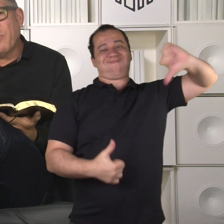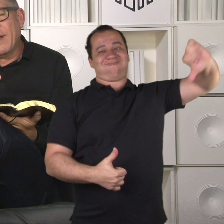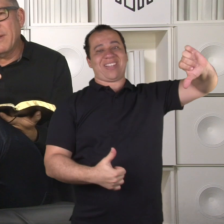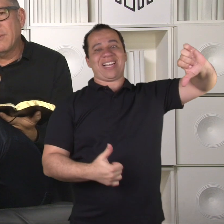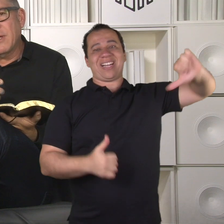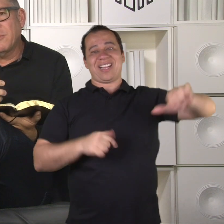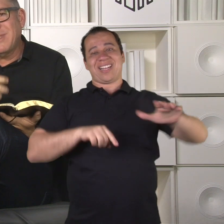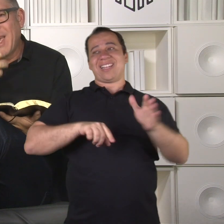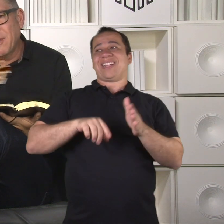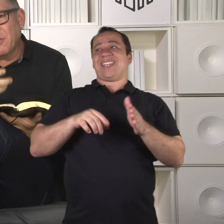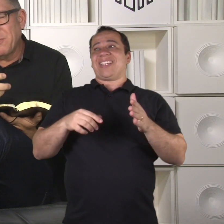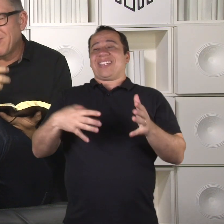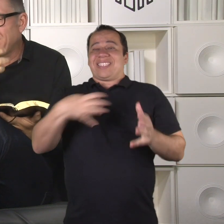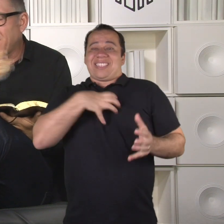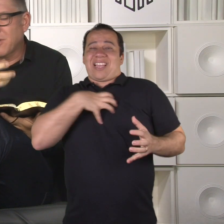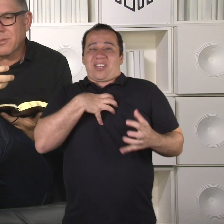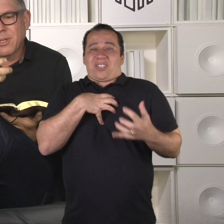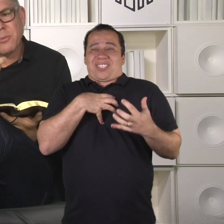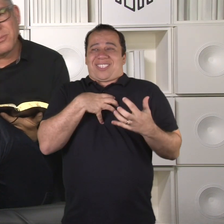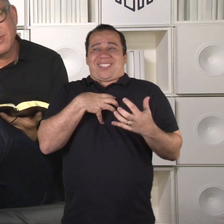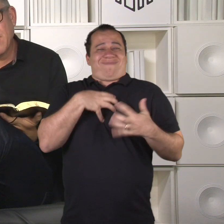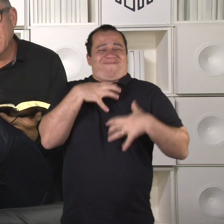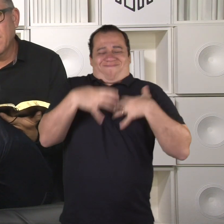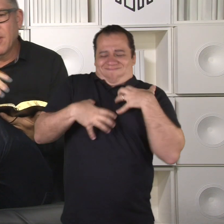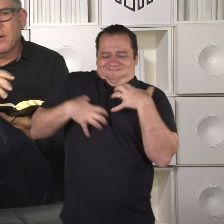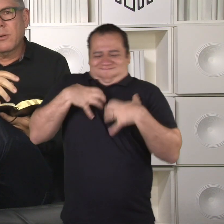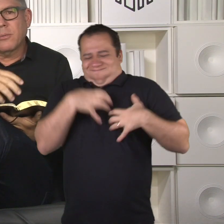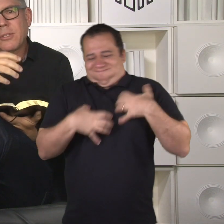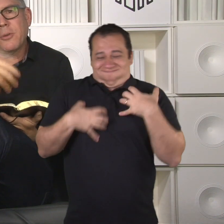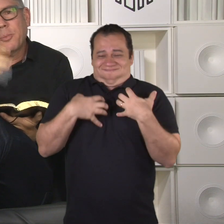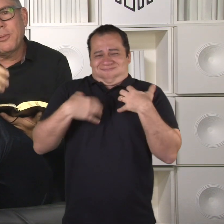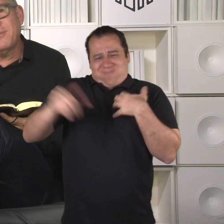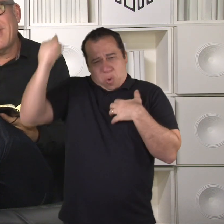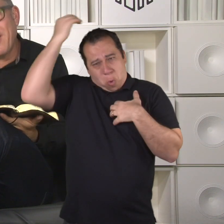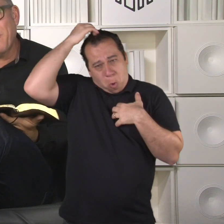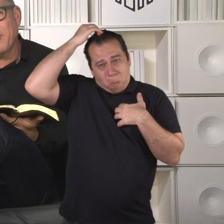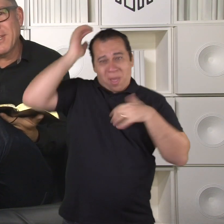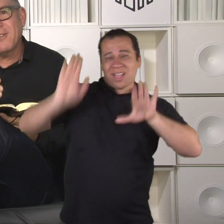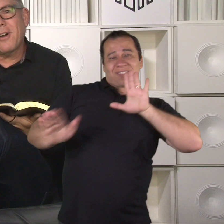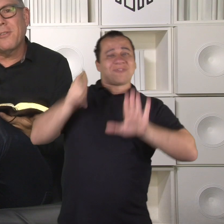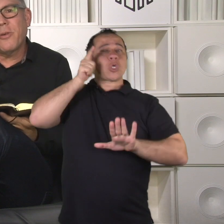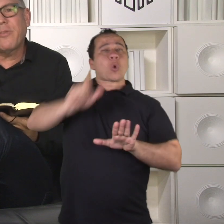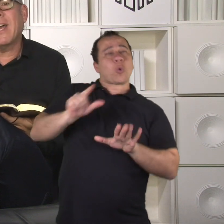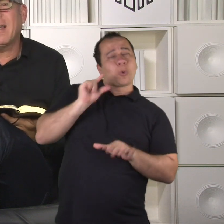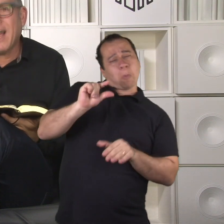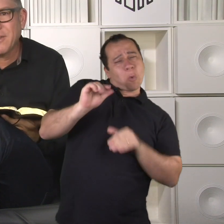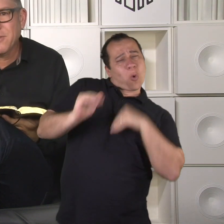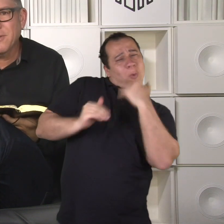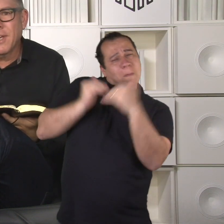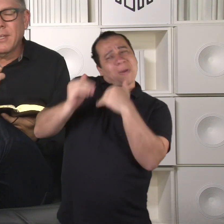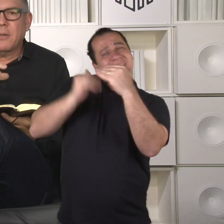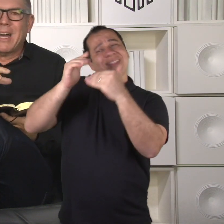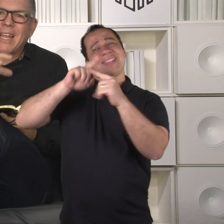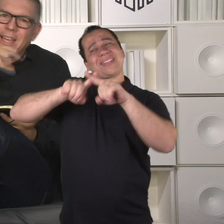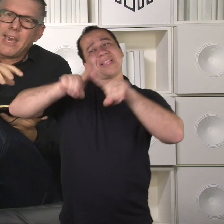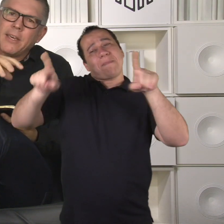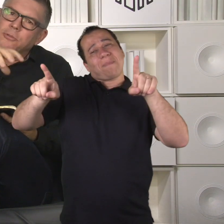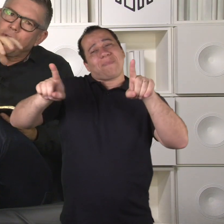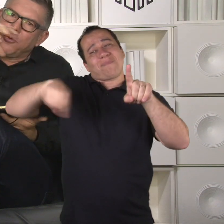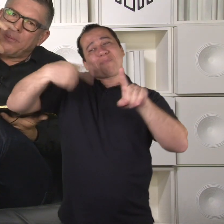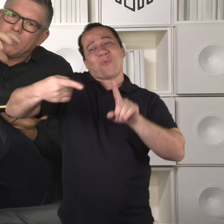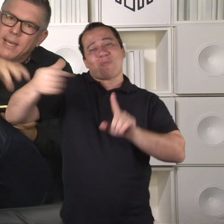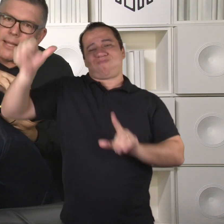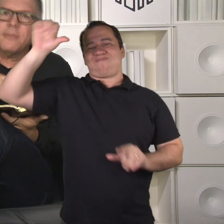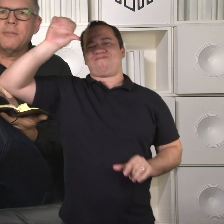e culpa. Eu tento, me esforço, não consigo, ou consigo por um tempo, mas logo eu fracasso. Então a lei